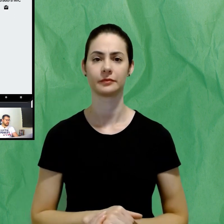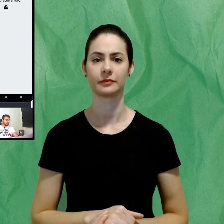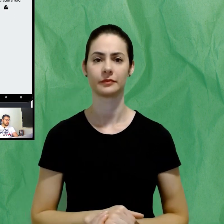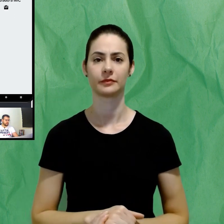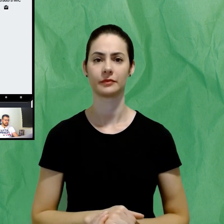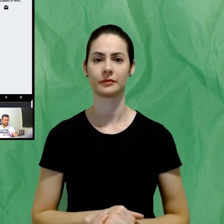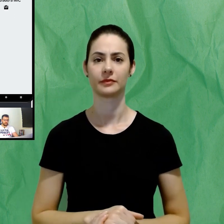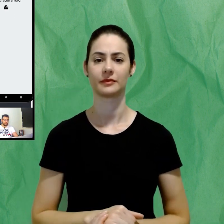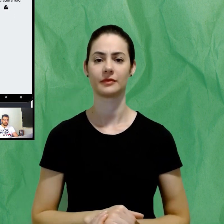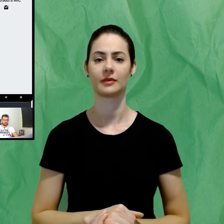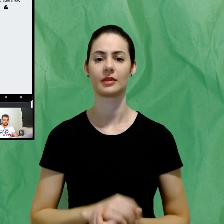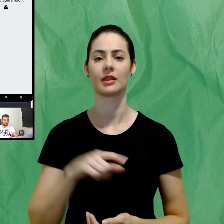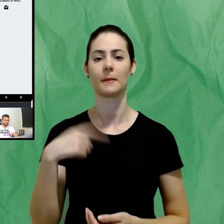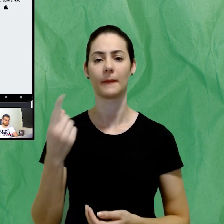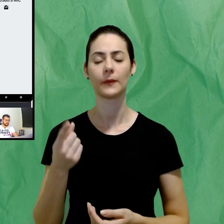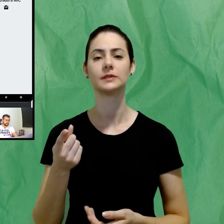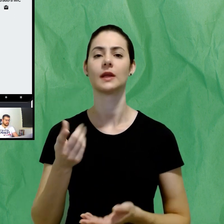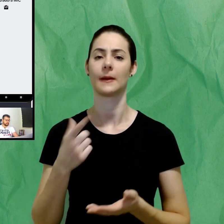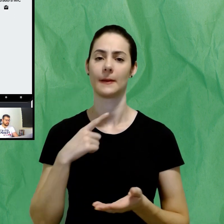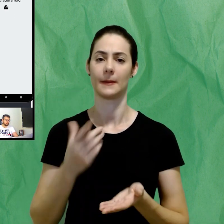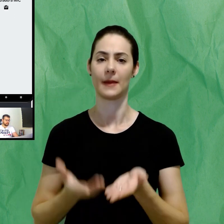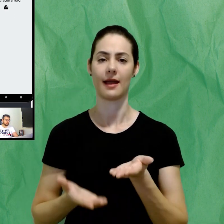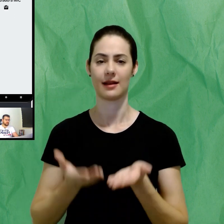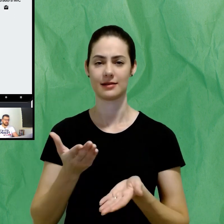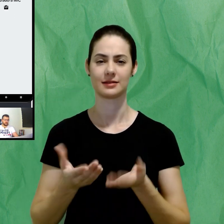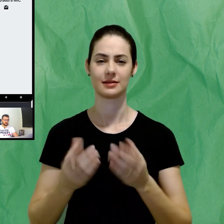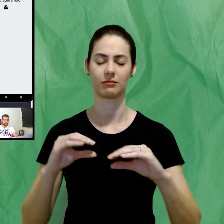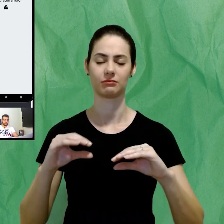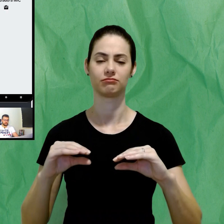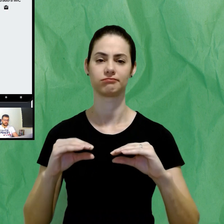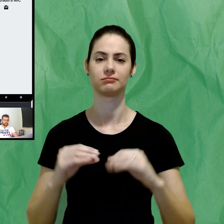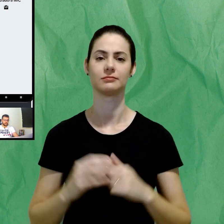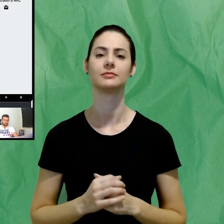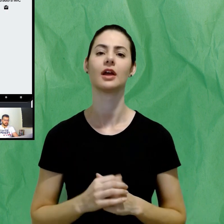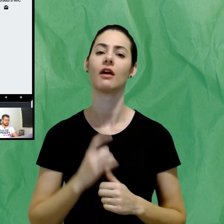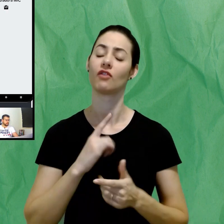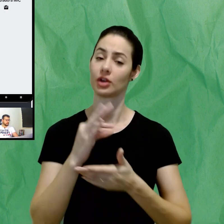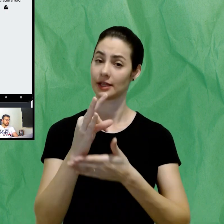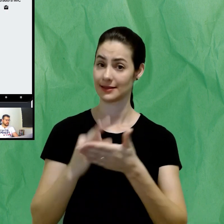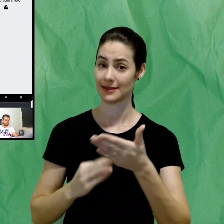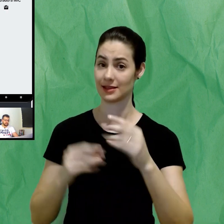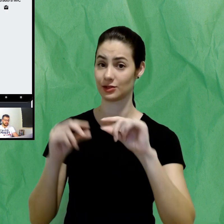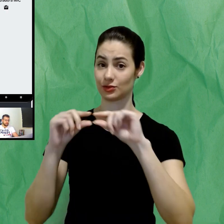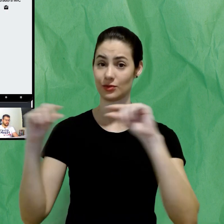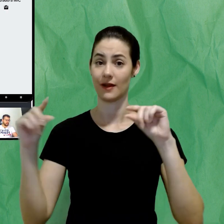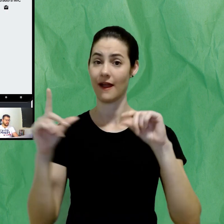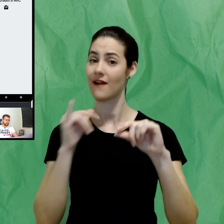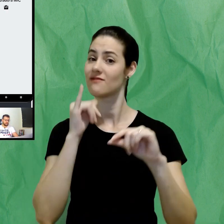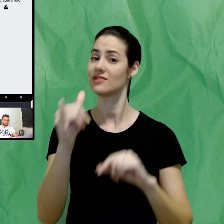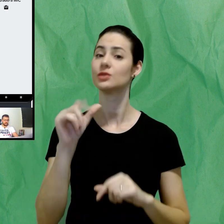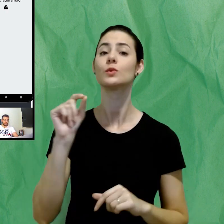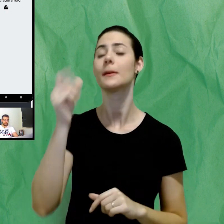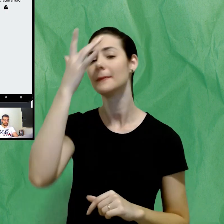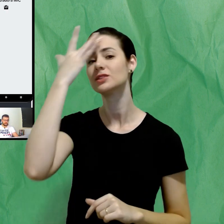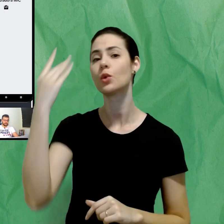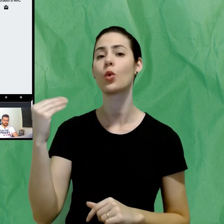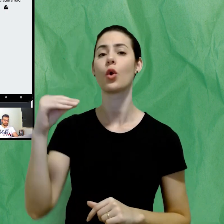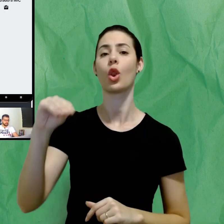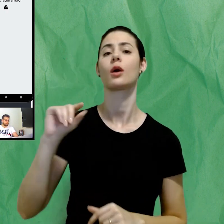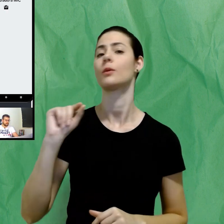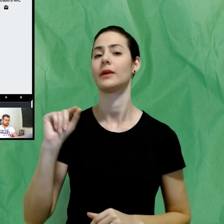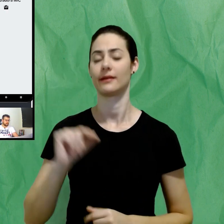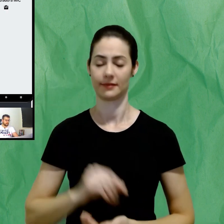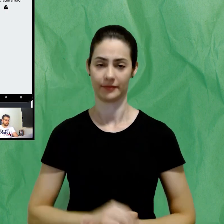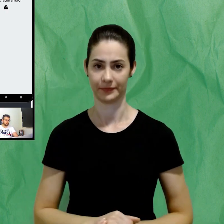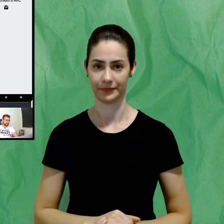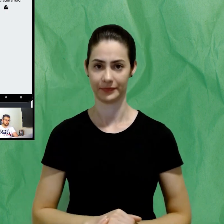depois dessa balança, eu vou criar o quê? Um texto para poder informar o que eu quero que o usuário informe,